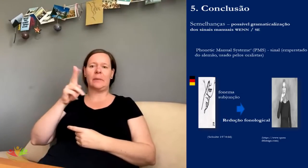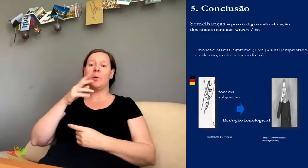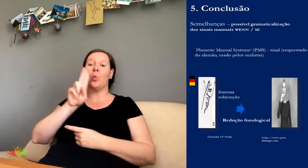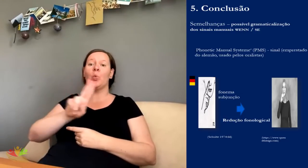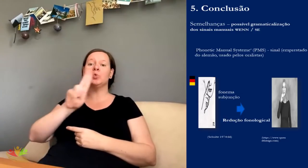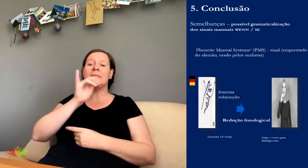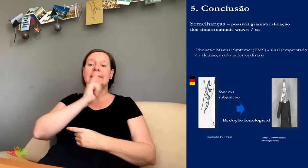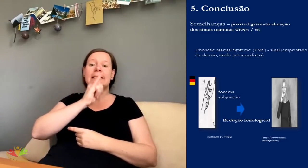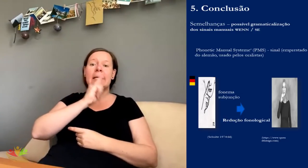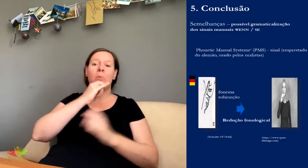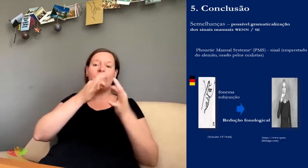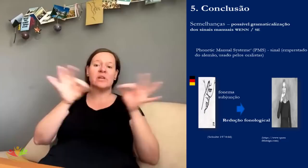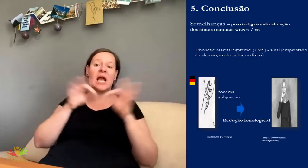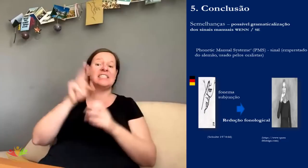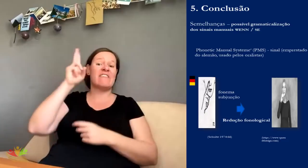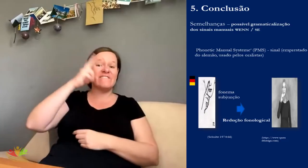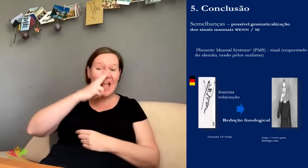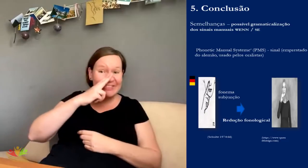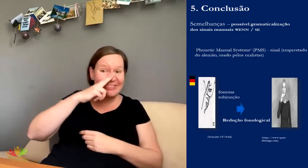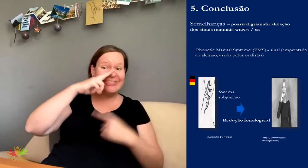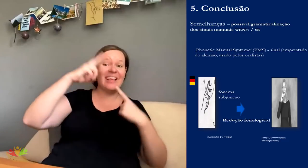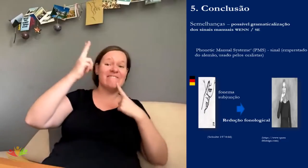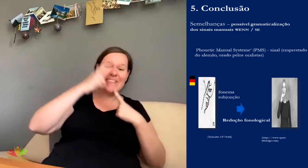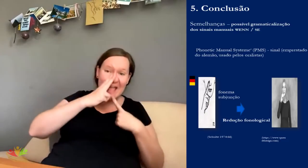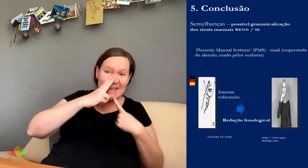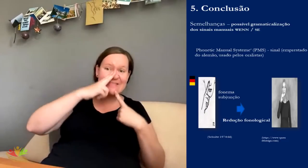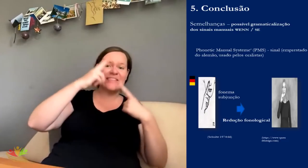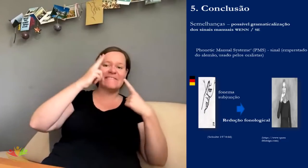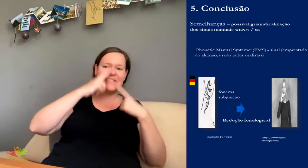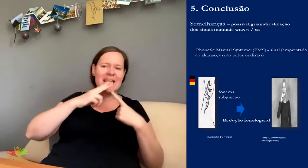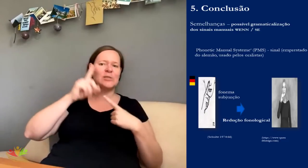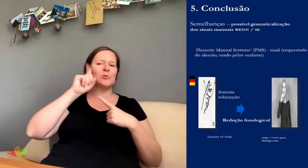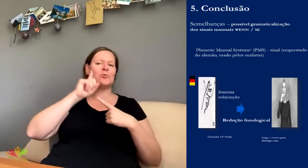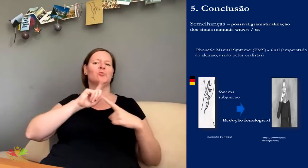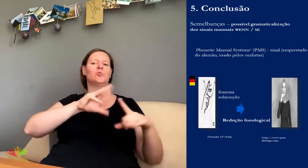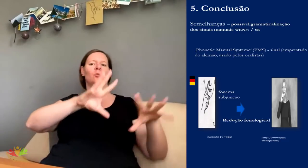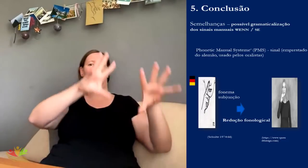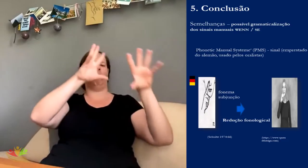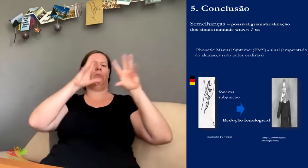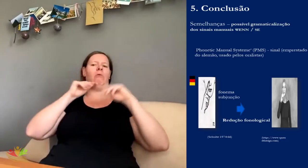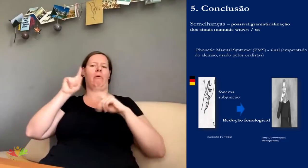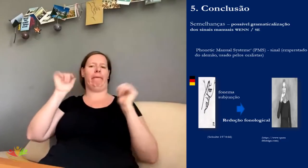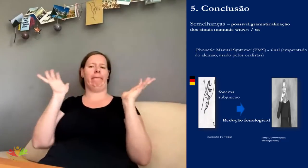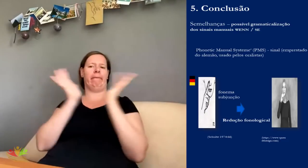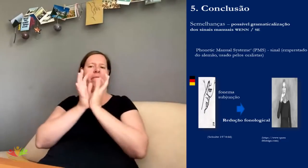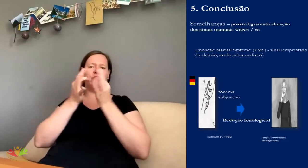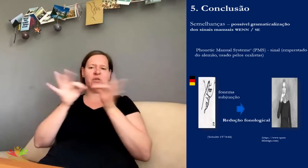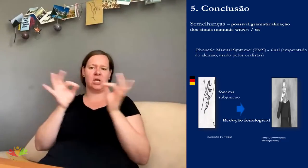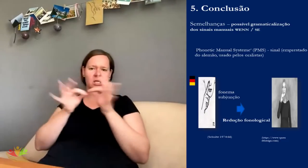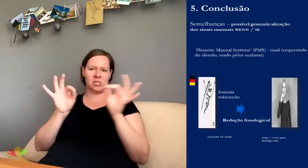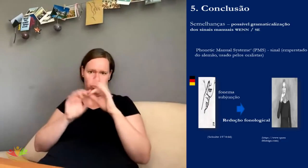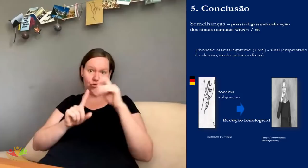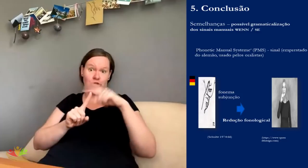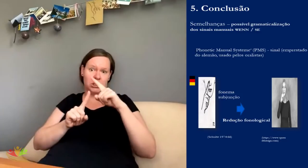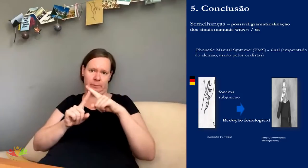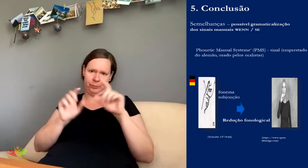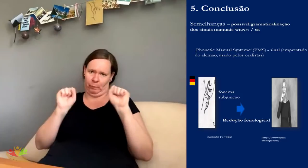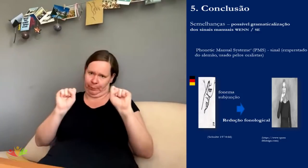palavra Wein, que significa si, ela tem um fonema